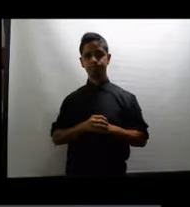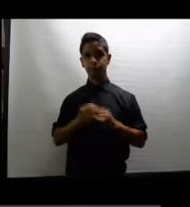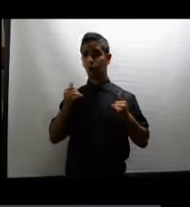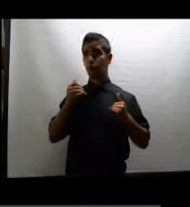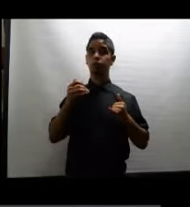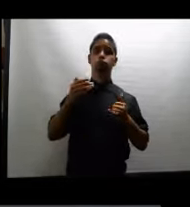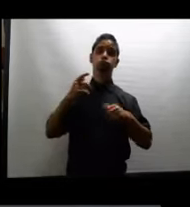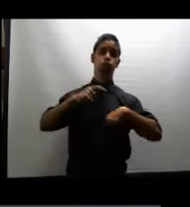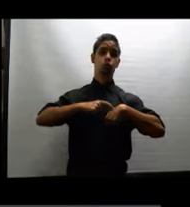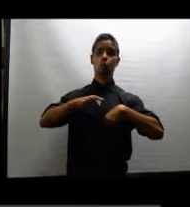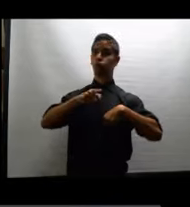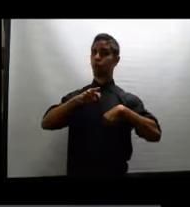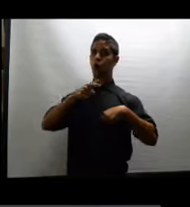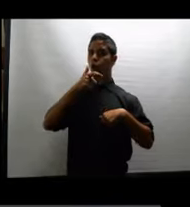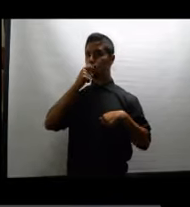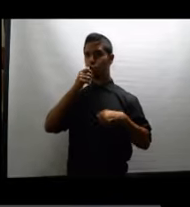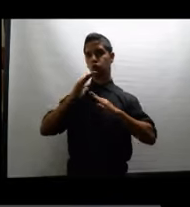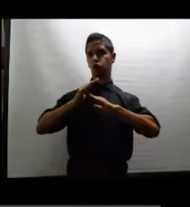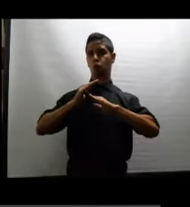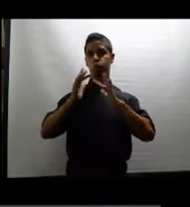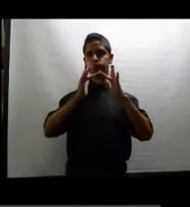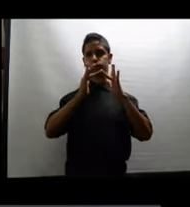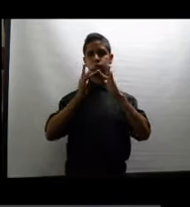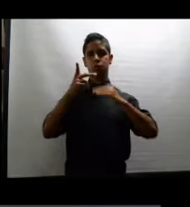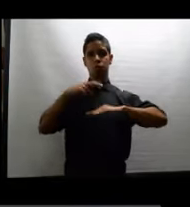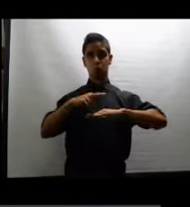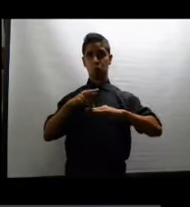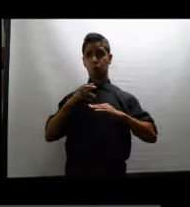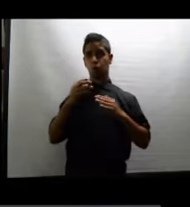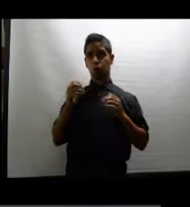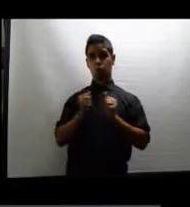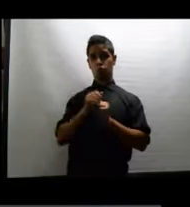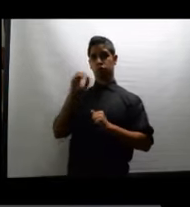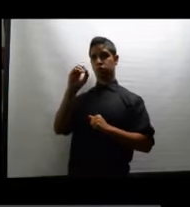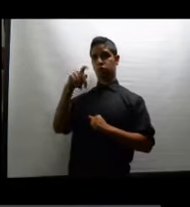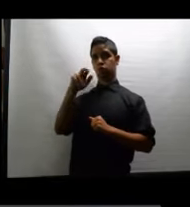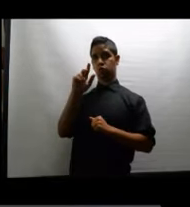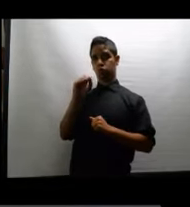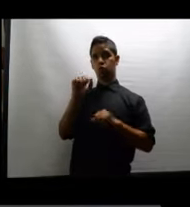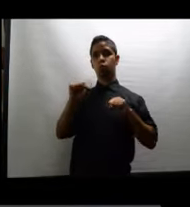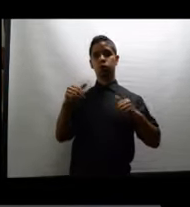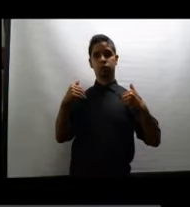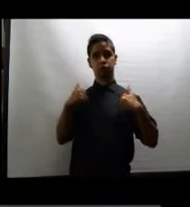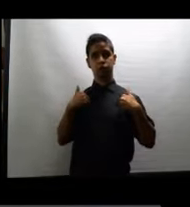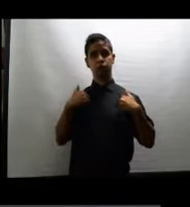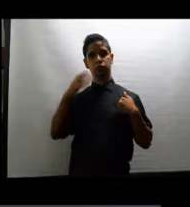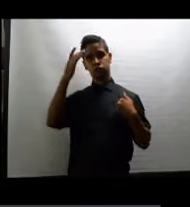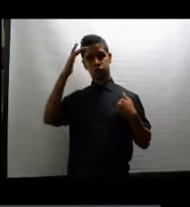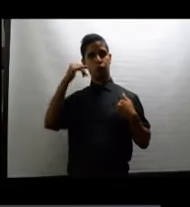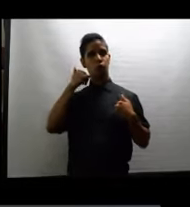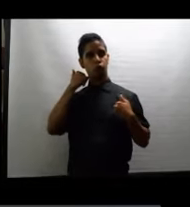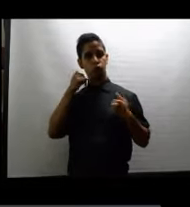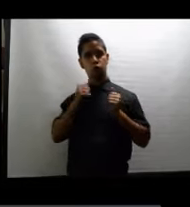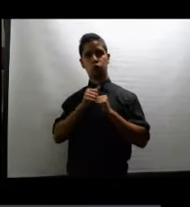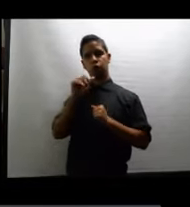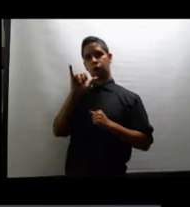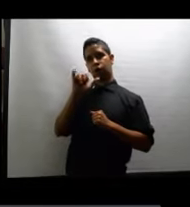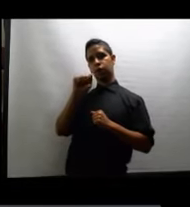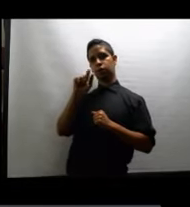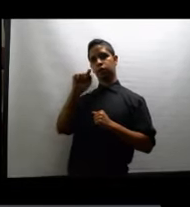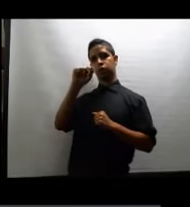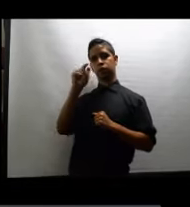red de Puerto Rico, porque ahora con Cero Pronto te llevas smartphones con AT&T Next. Además,